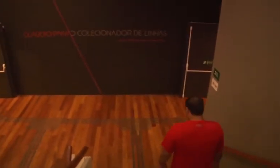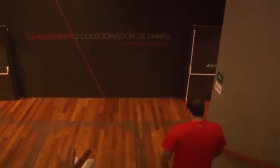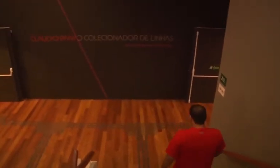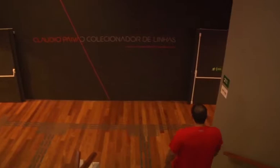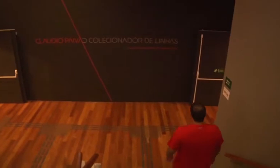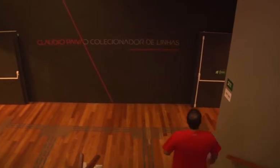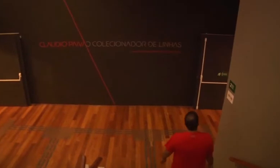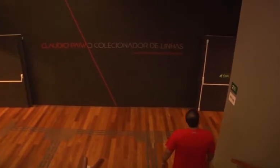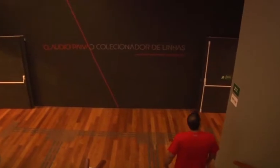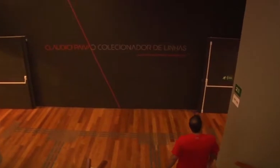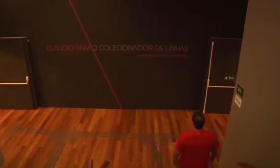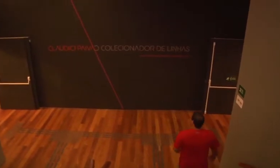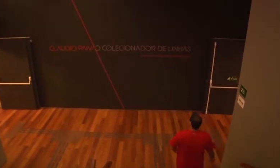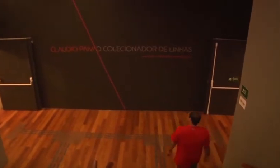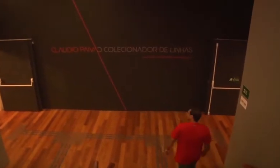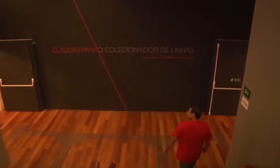Bye-bye.